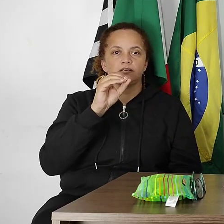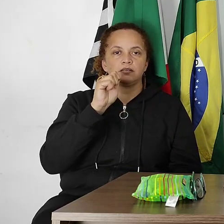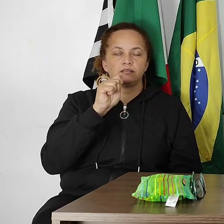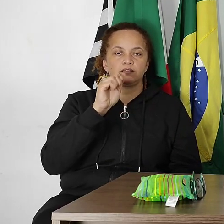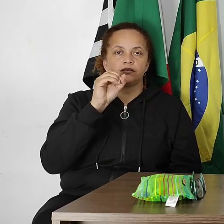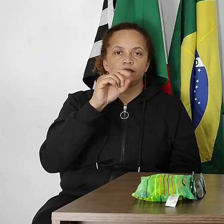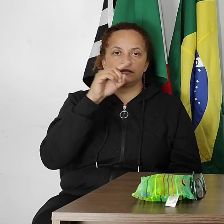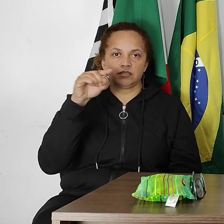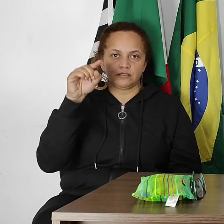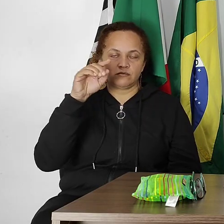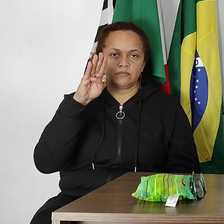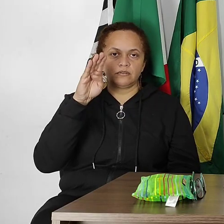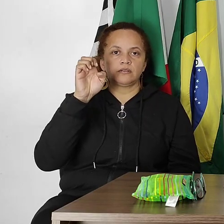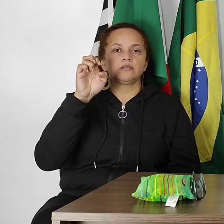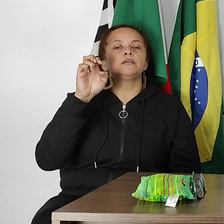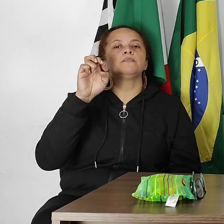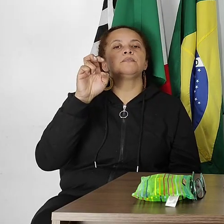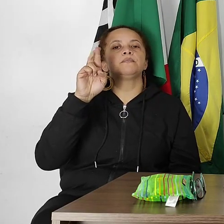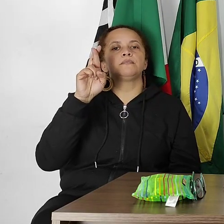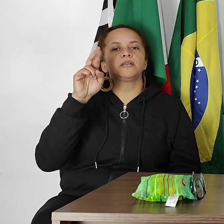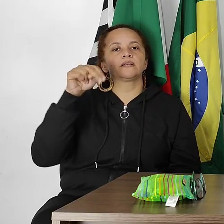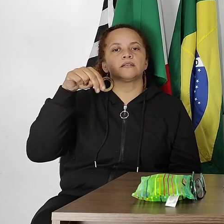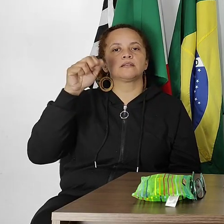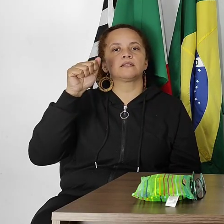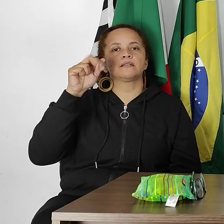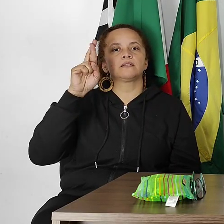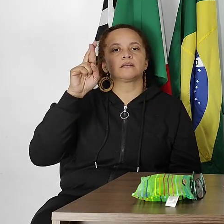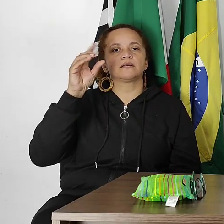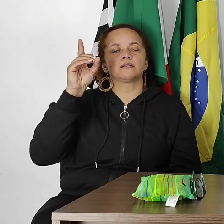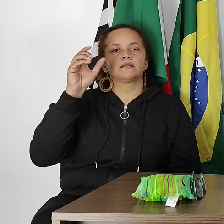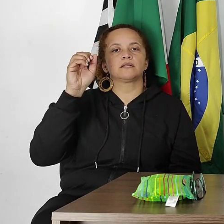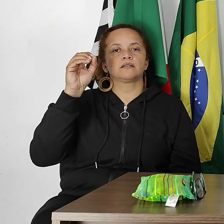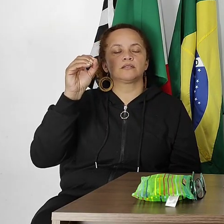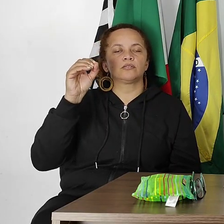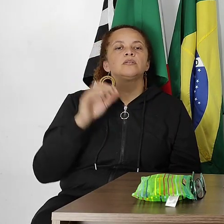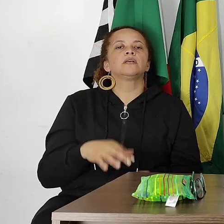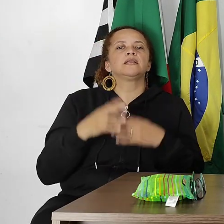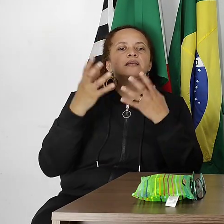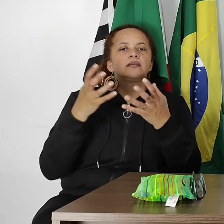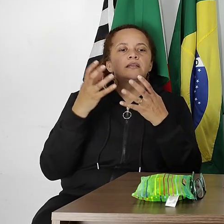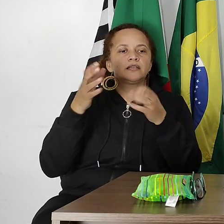e eu queria ver com a senhora, porque seu marido tá preso aqui.